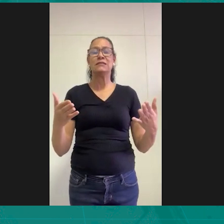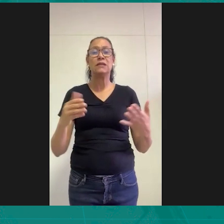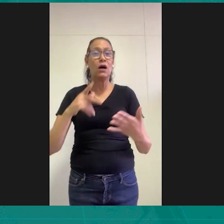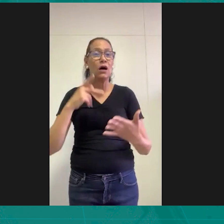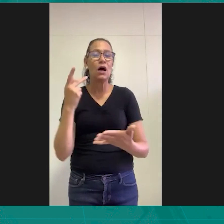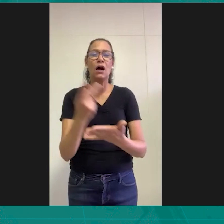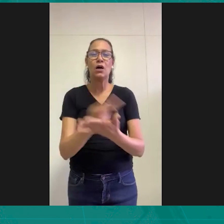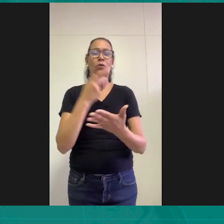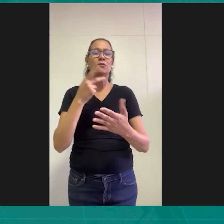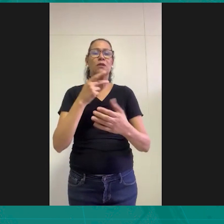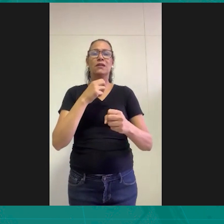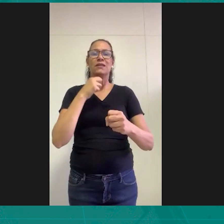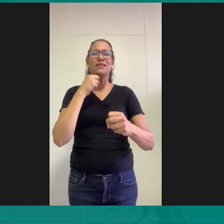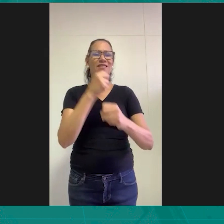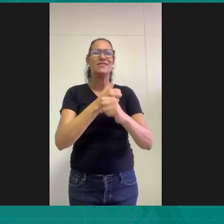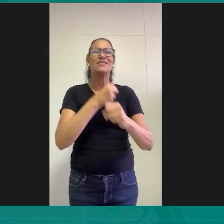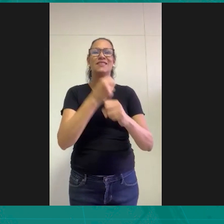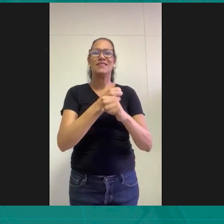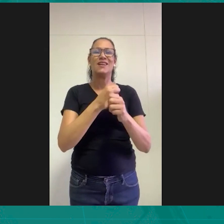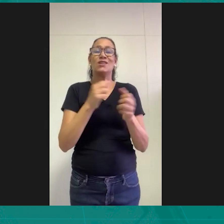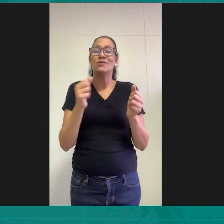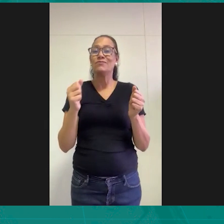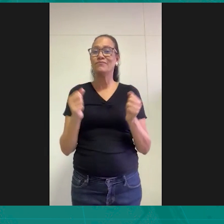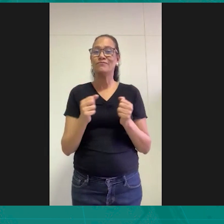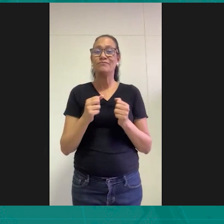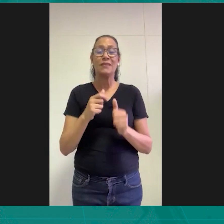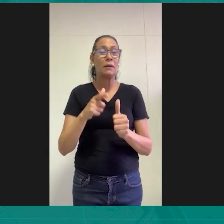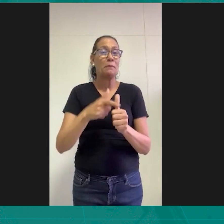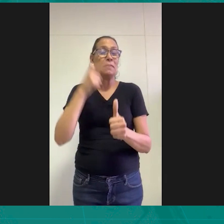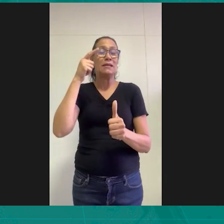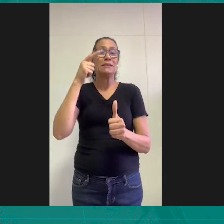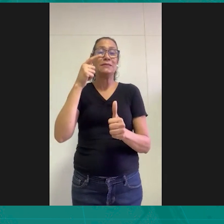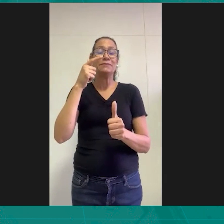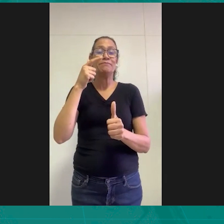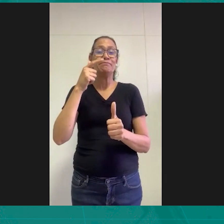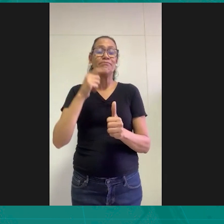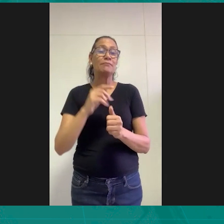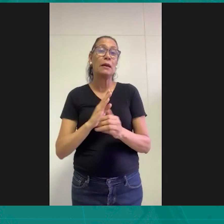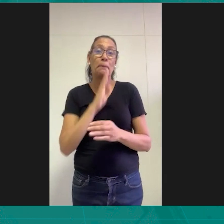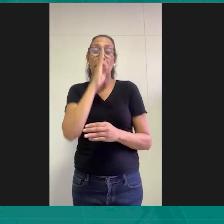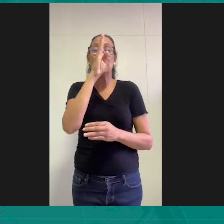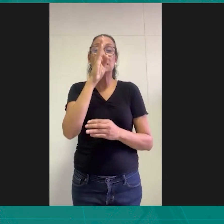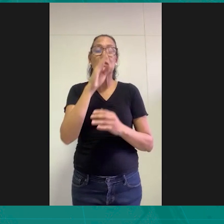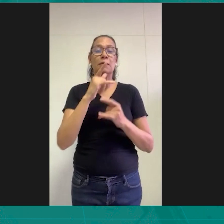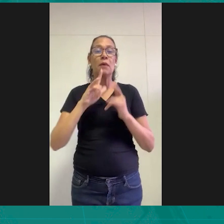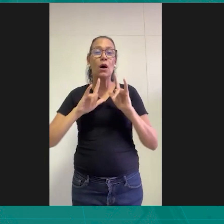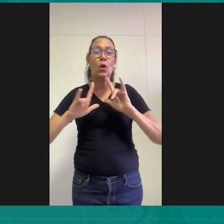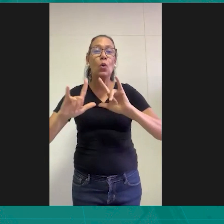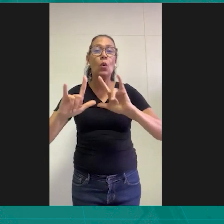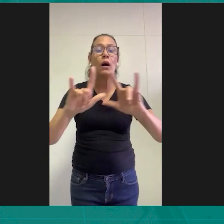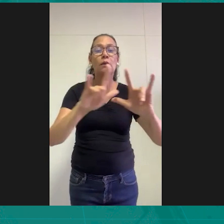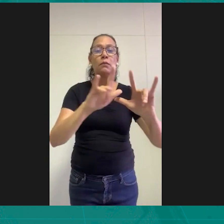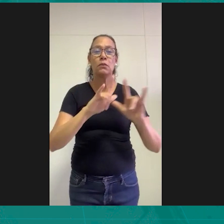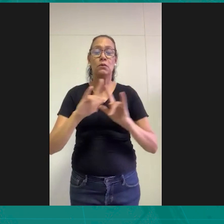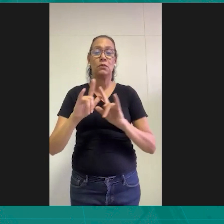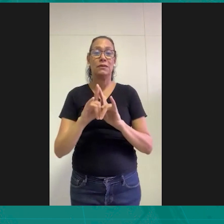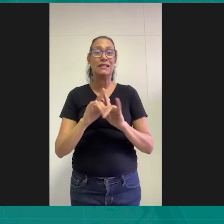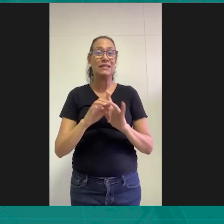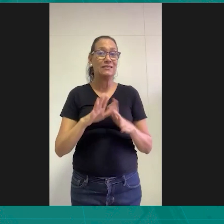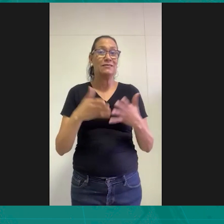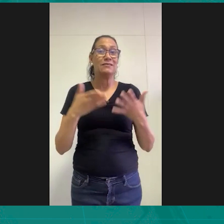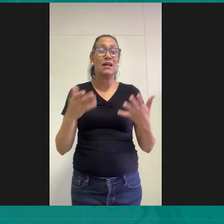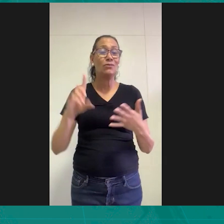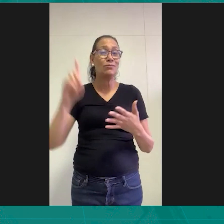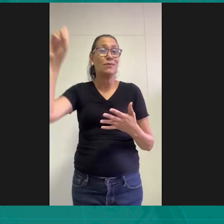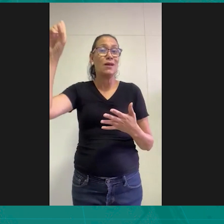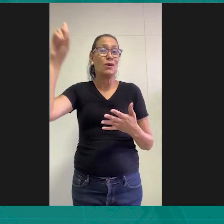em amor. Irmão, Deus quer obter esse lugar de habitação. E esse lugar de habitação, irmão, não